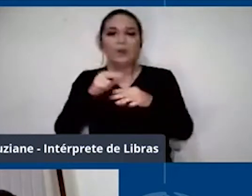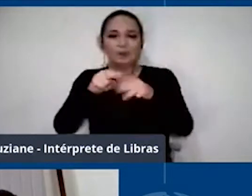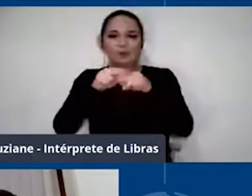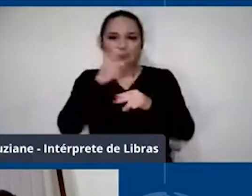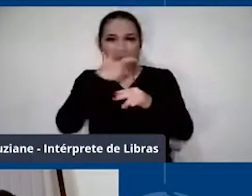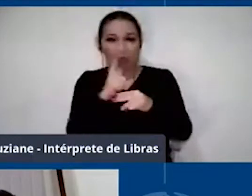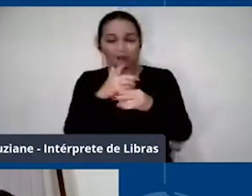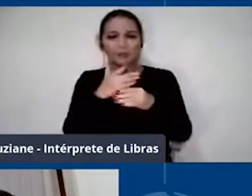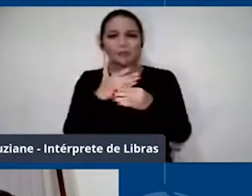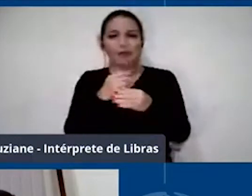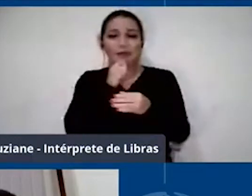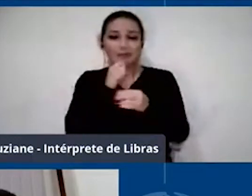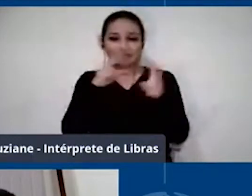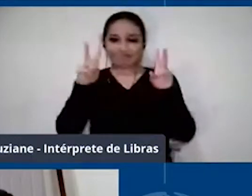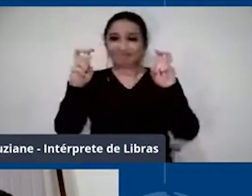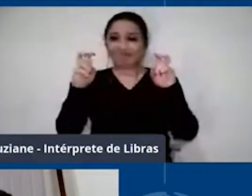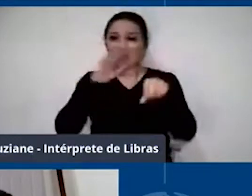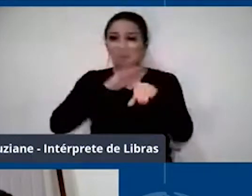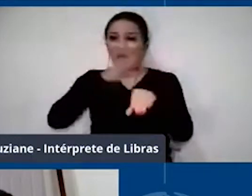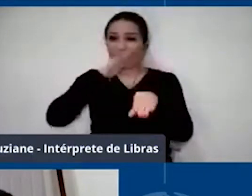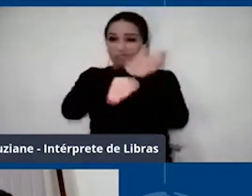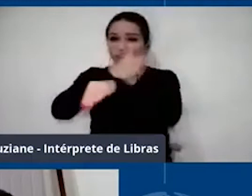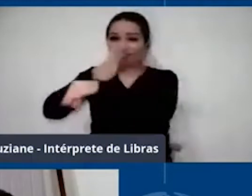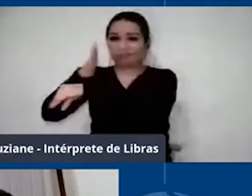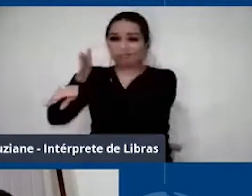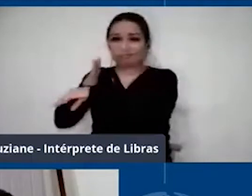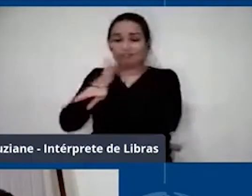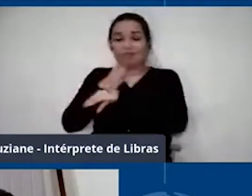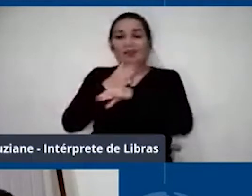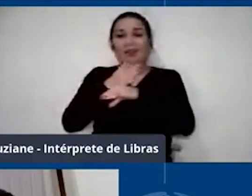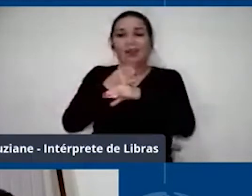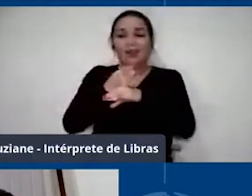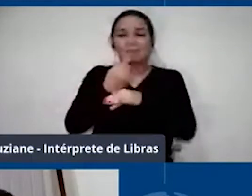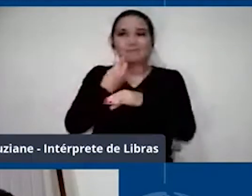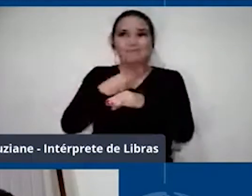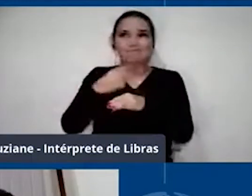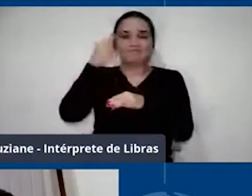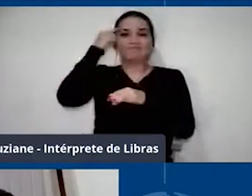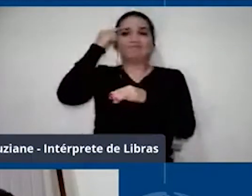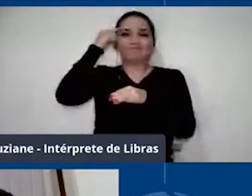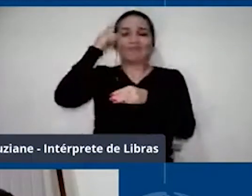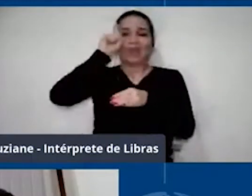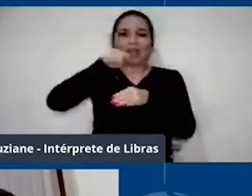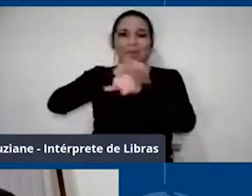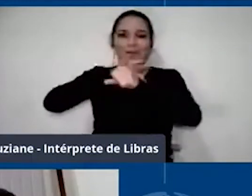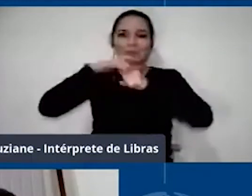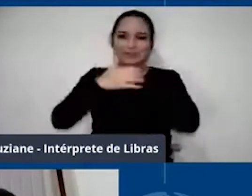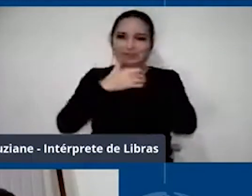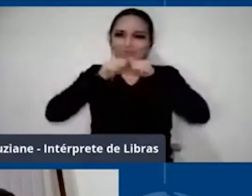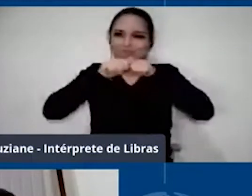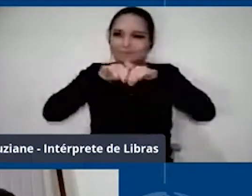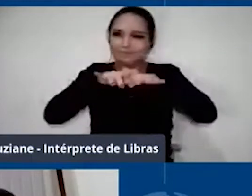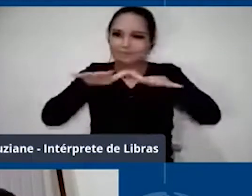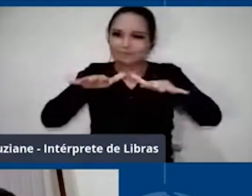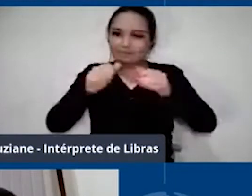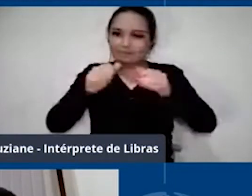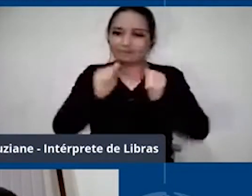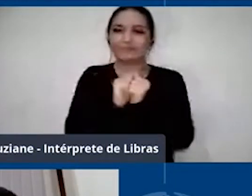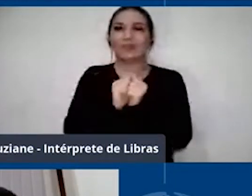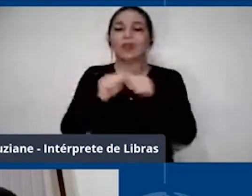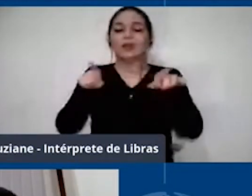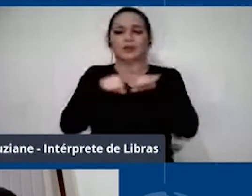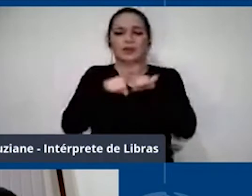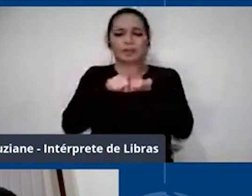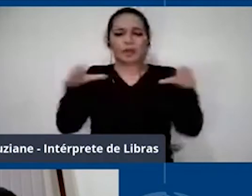que está mais presente, né, nas pessoas. Esse é o primeiro ponto. O segundo ponto os partidos estão